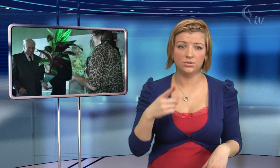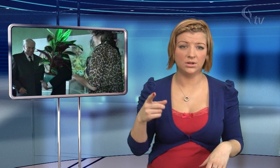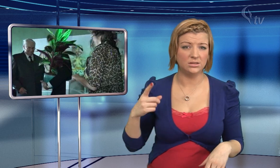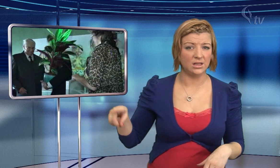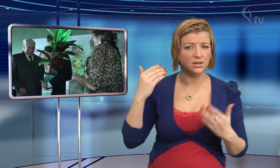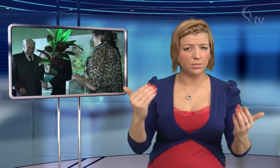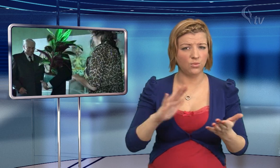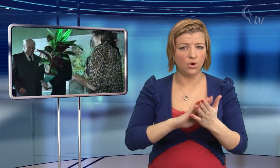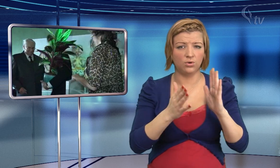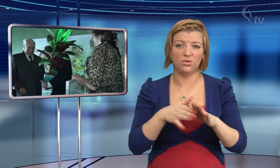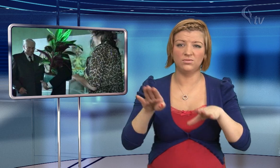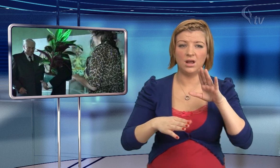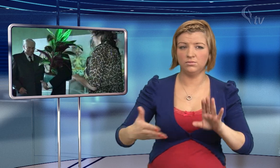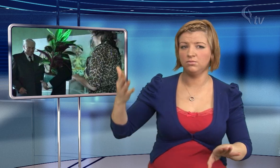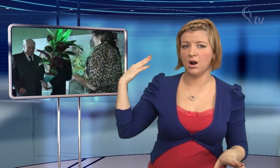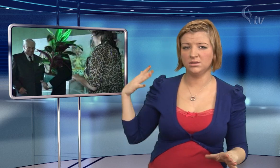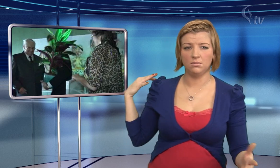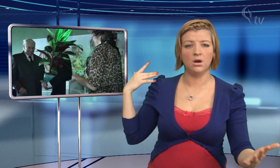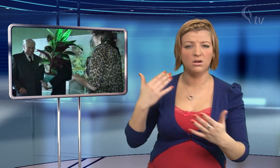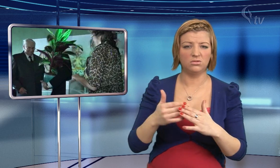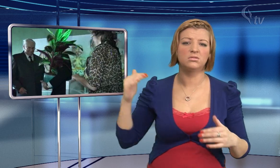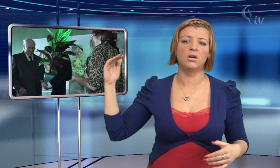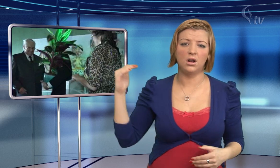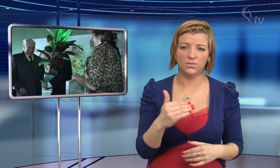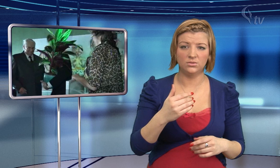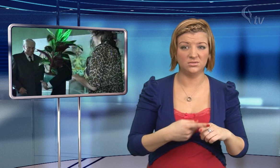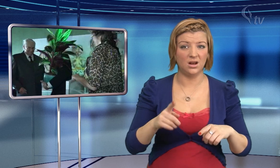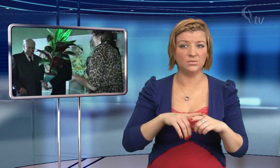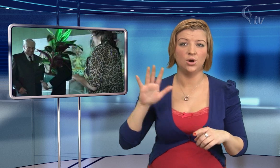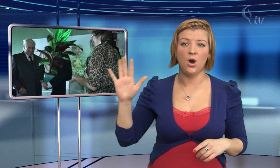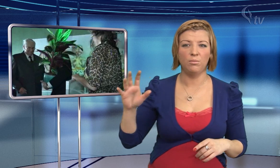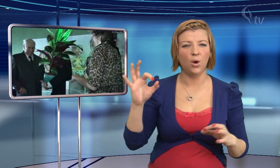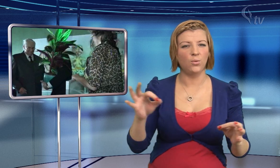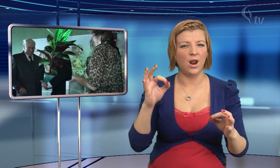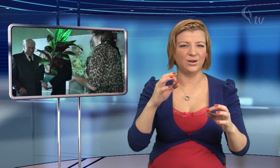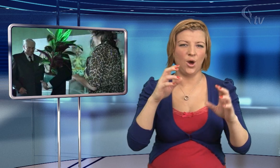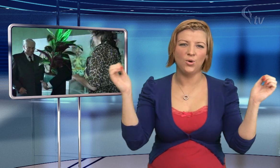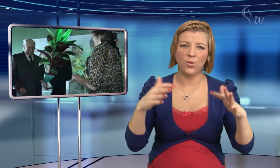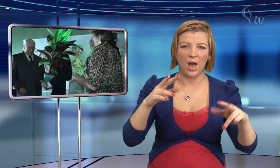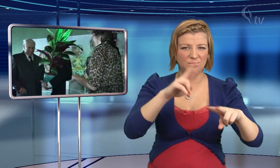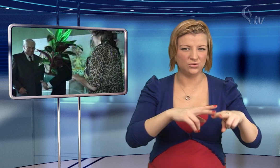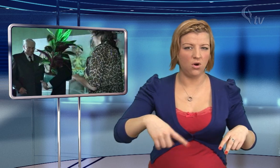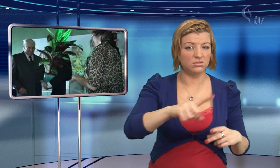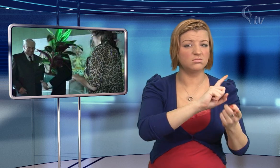esimehe sõnul on nende praegune olukord võrreldes varasemate aegadega halvenenud, sest nende kunagine kogunemiskoht on